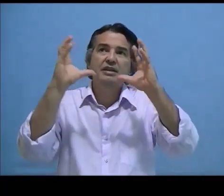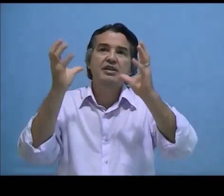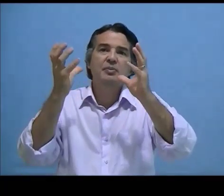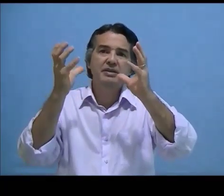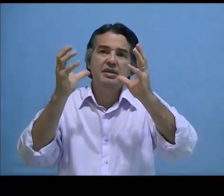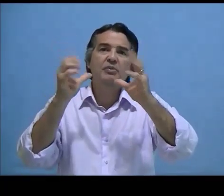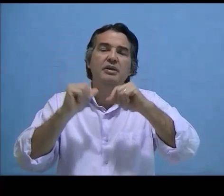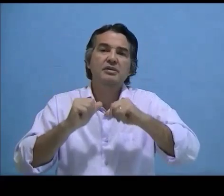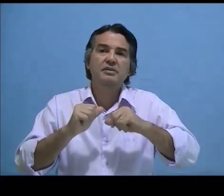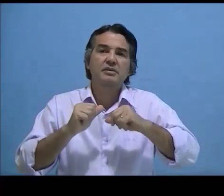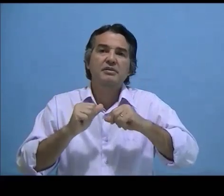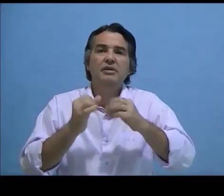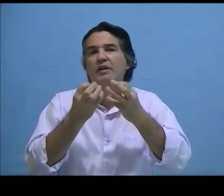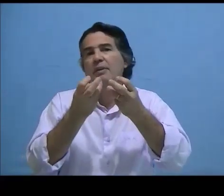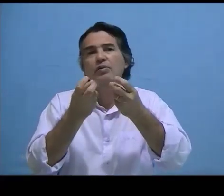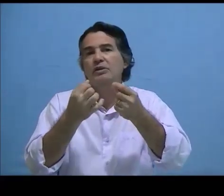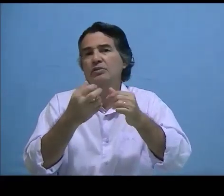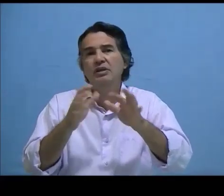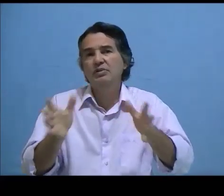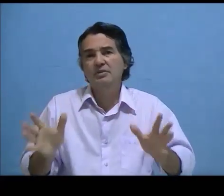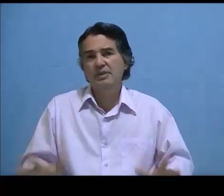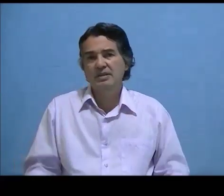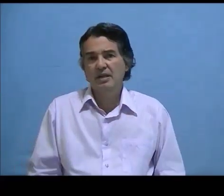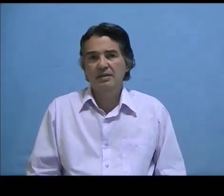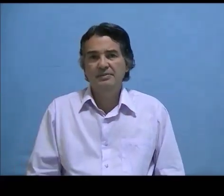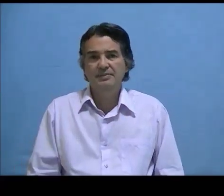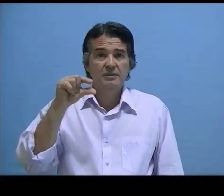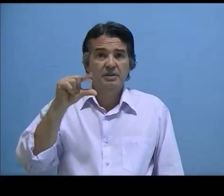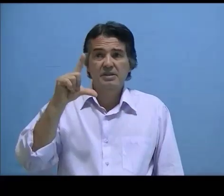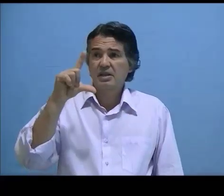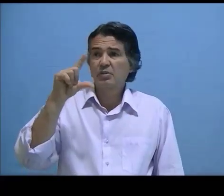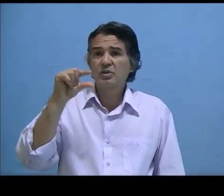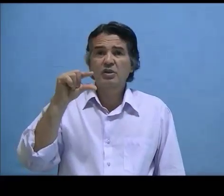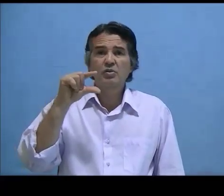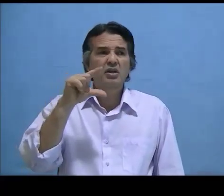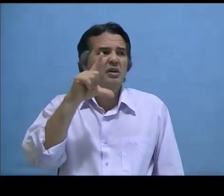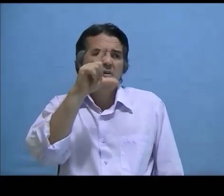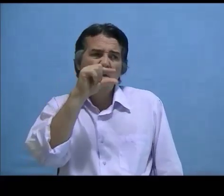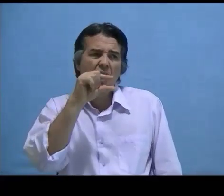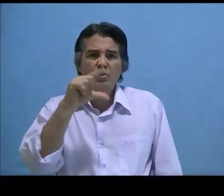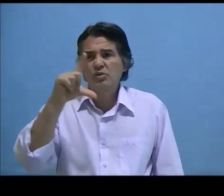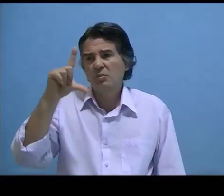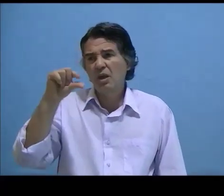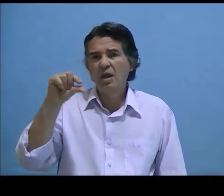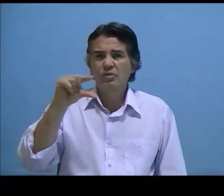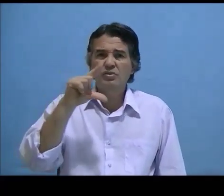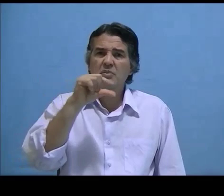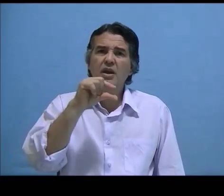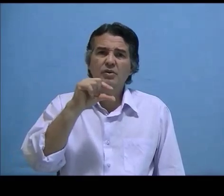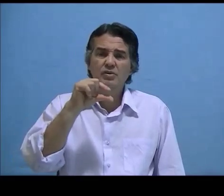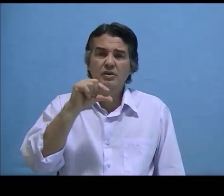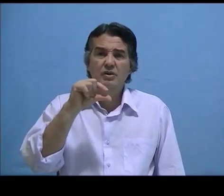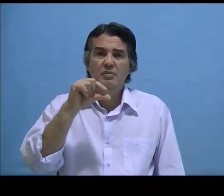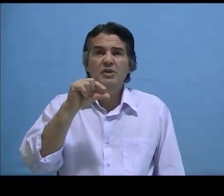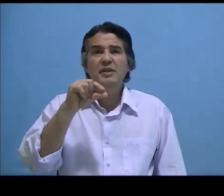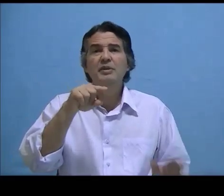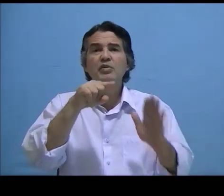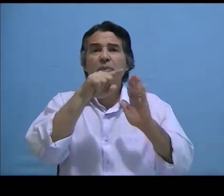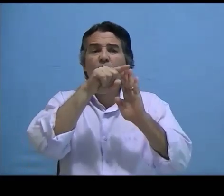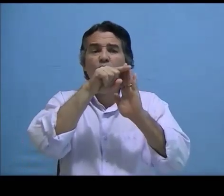aqui espacialmente e vai para a conta do dedo se precisar. Esse aqui é um diminuir menos, menos, menos. Mas para diminuir para a